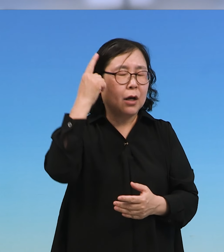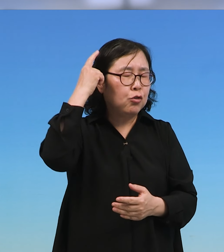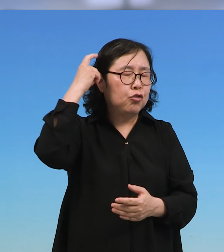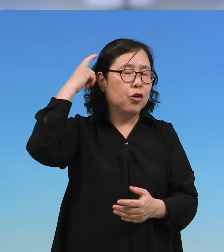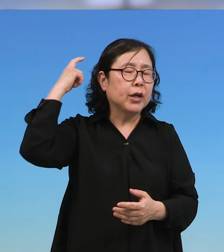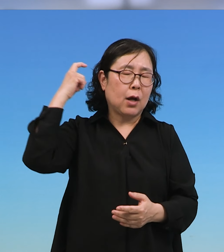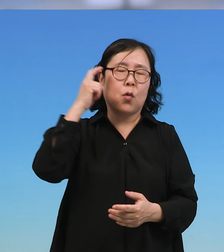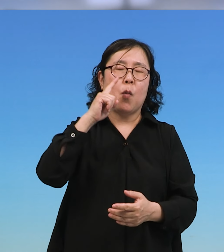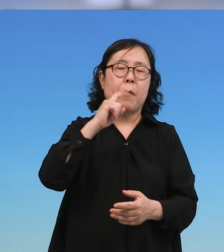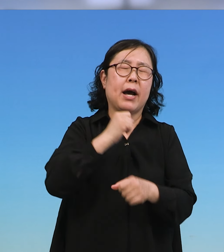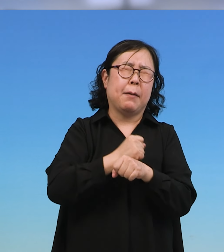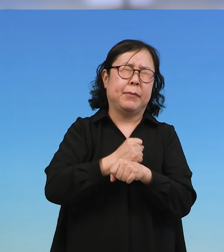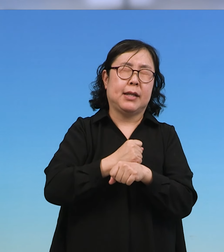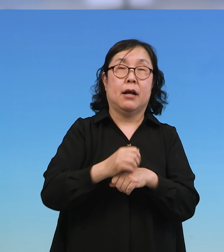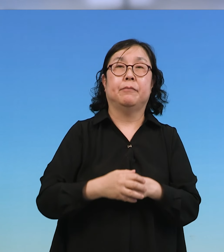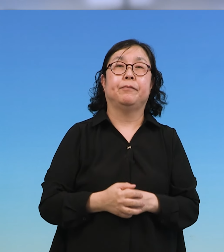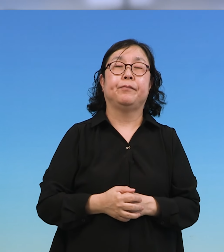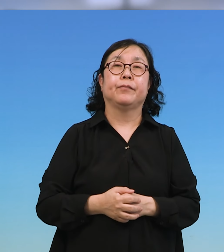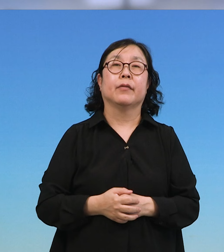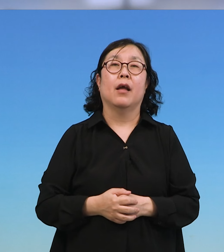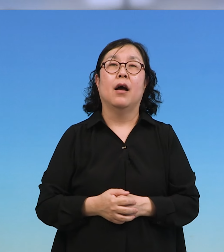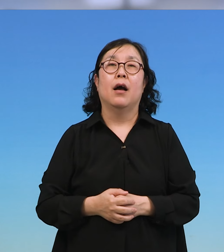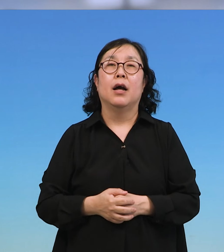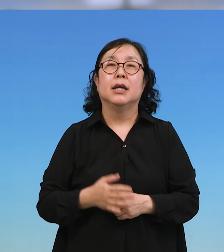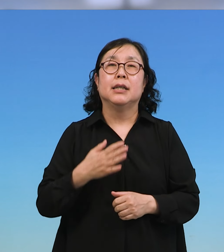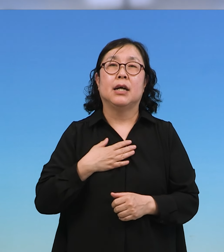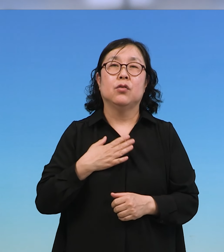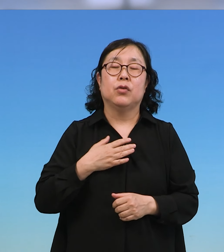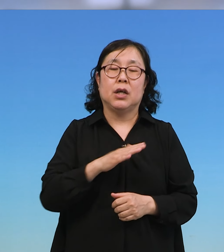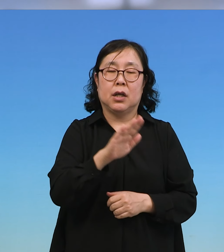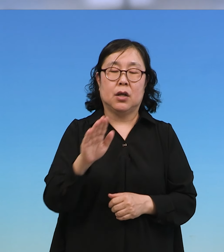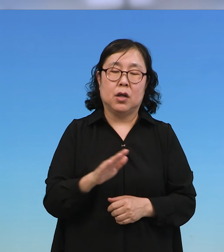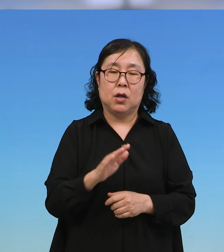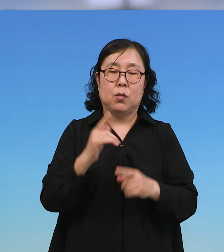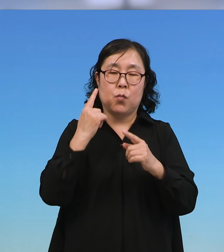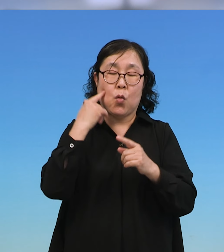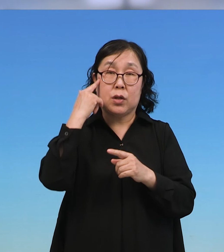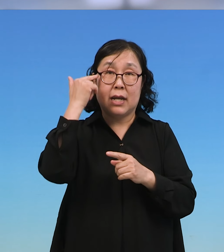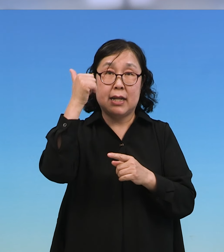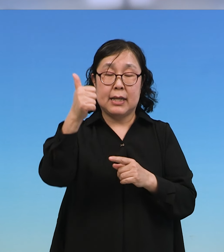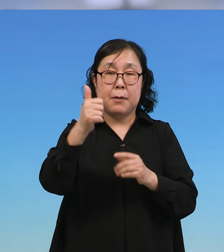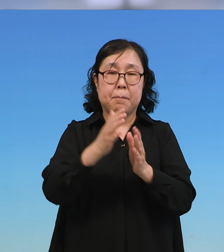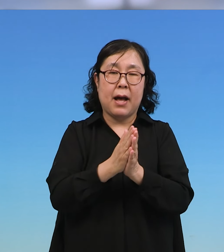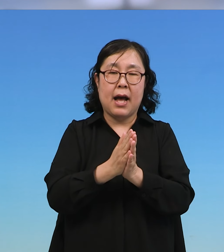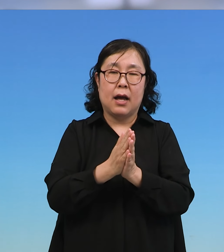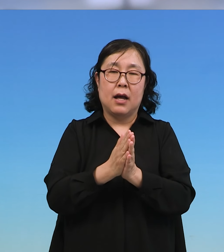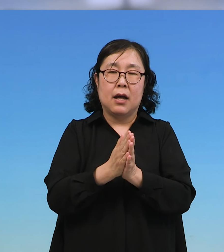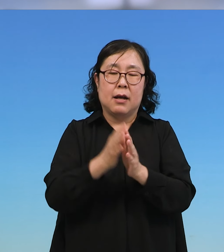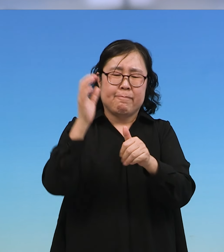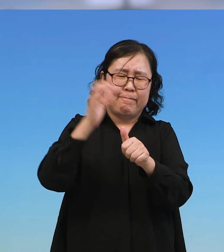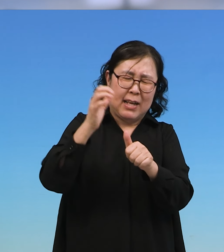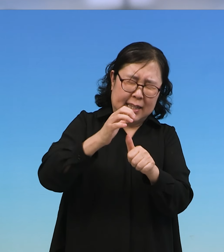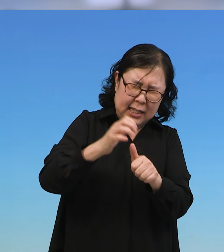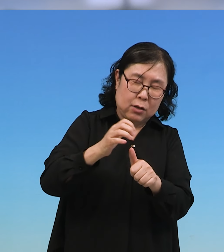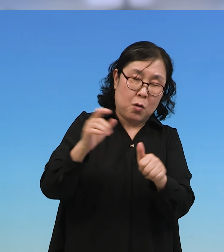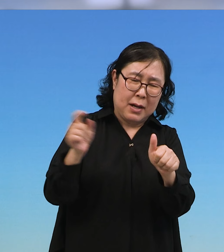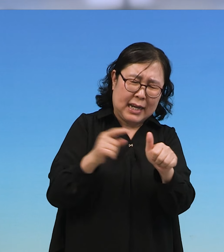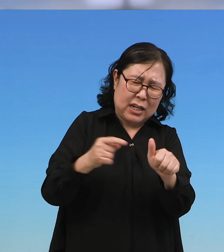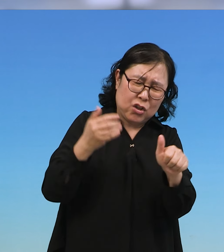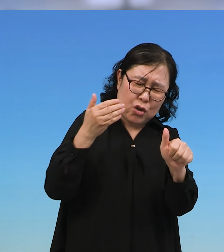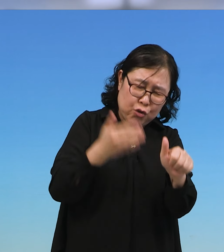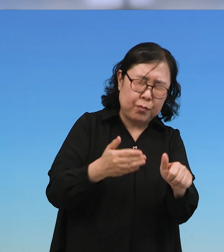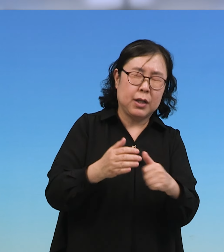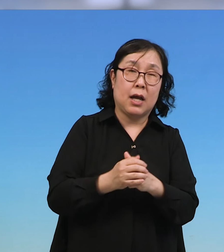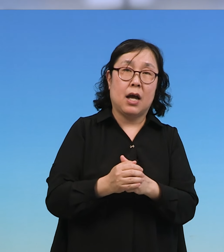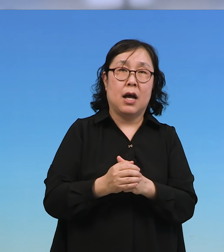사실 제가 우리 교역자들 지금도 마찬가지예요. 막 엄청 쪼아대는 게 사실이에요. 29